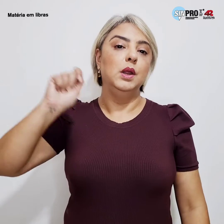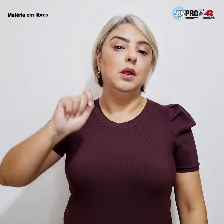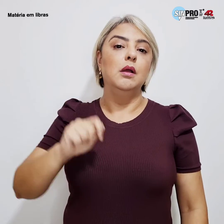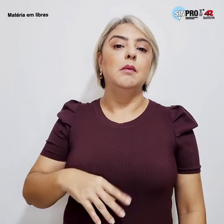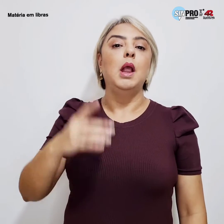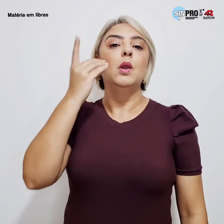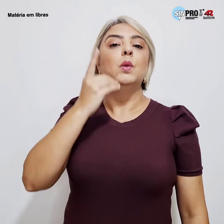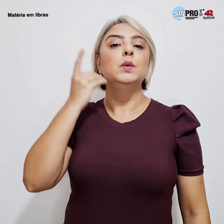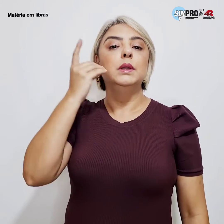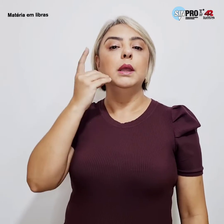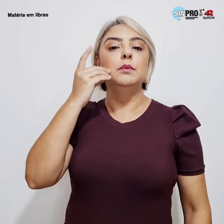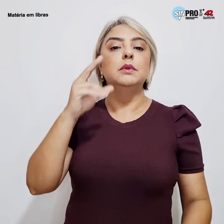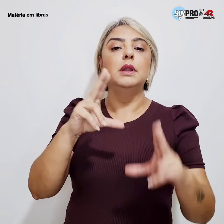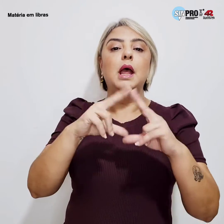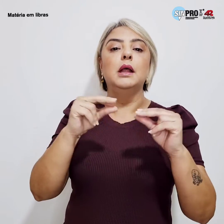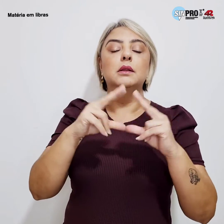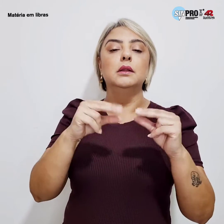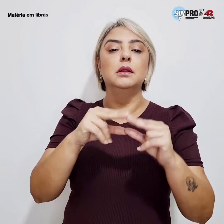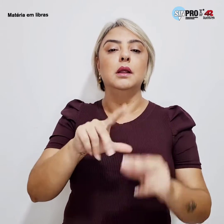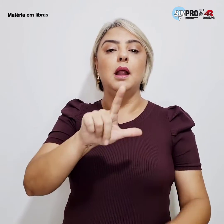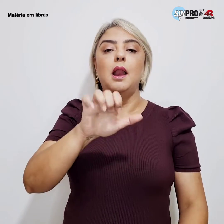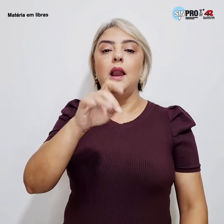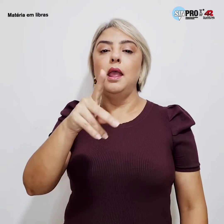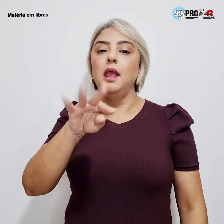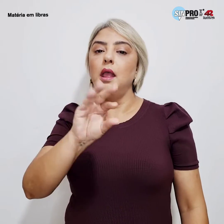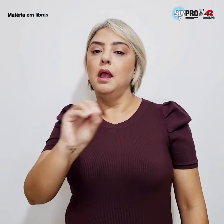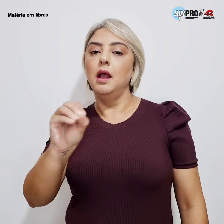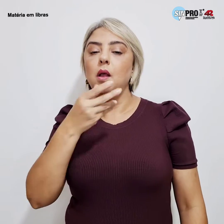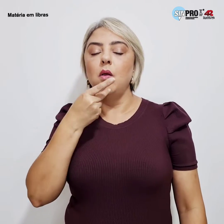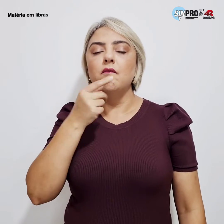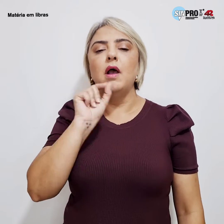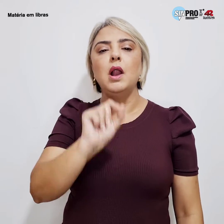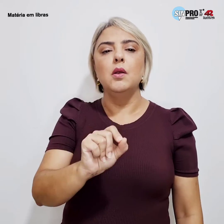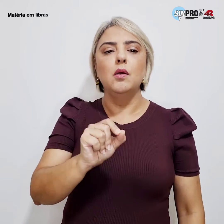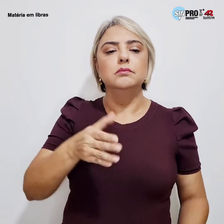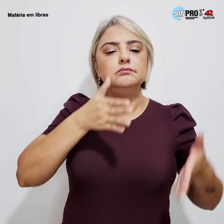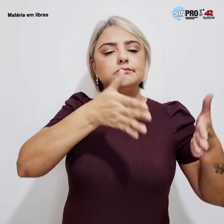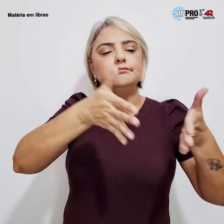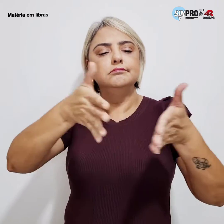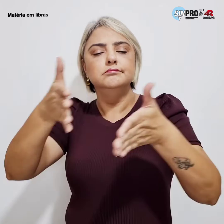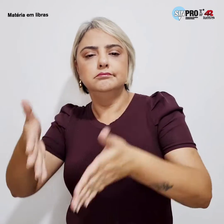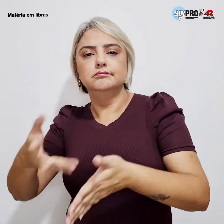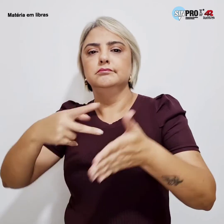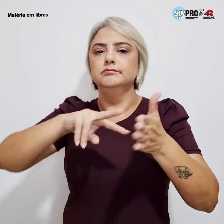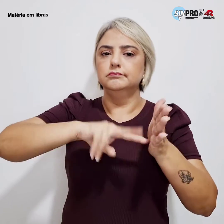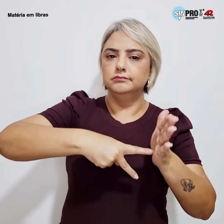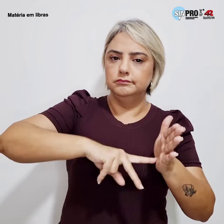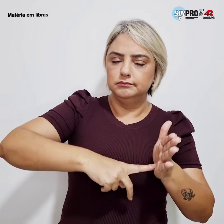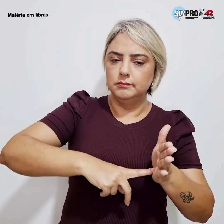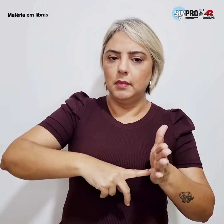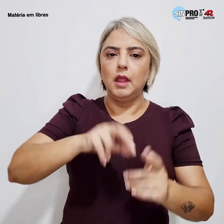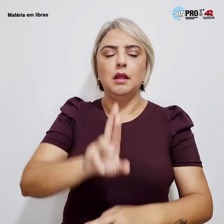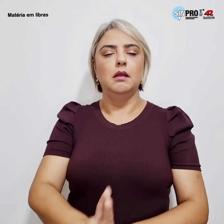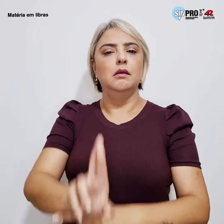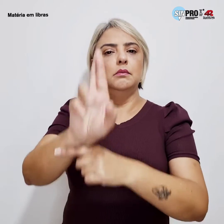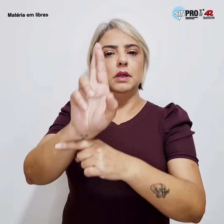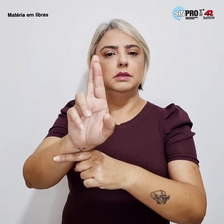deputado distrital Leandro Graz, que contou com a participação do Simpro, representado pela